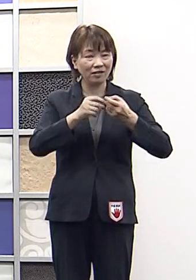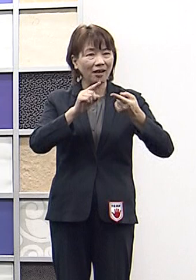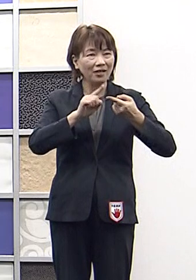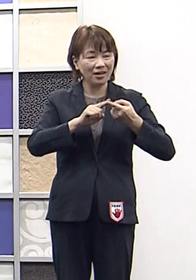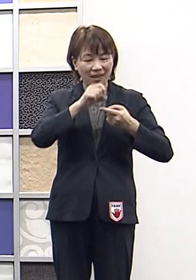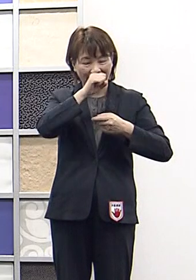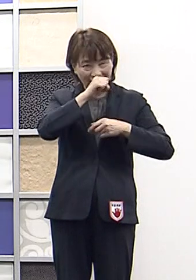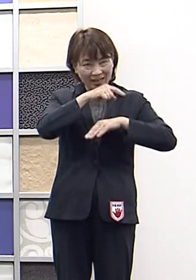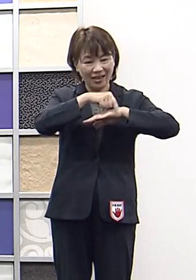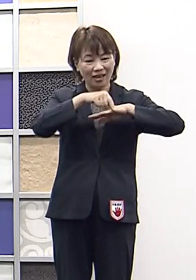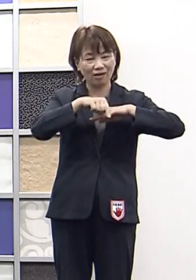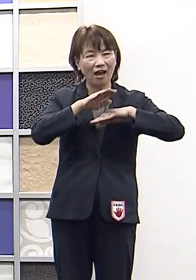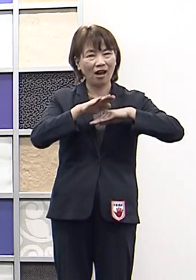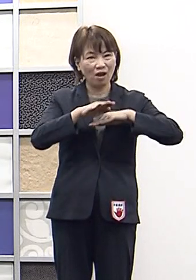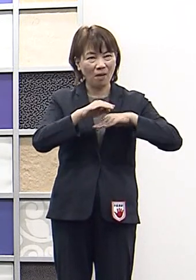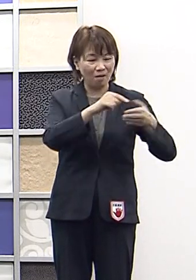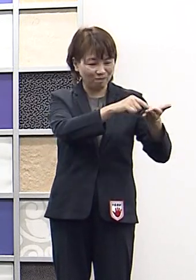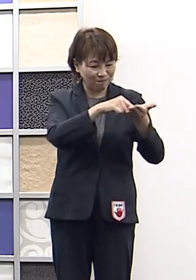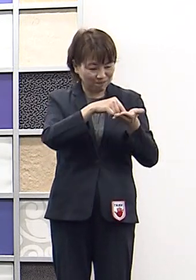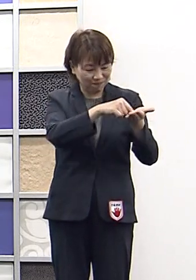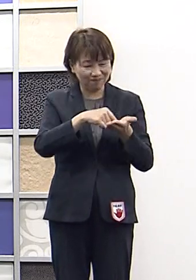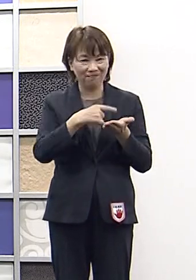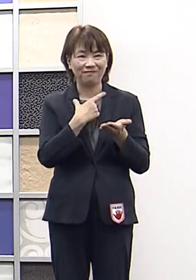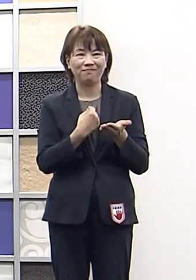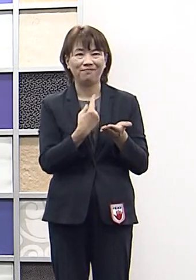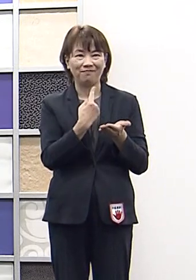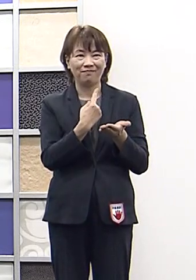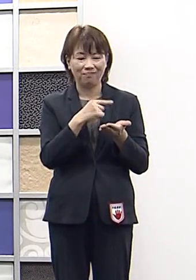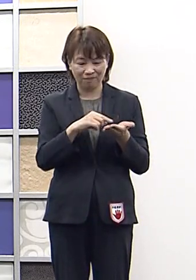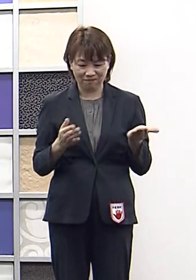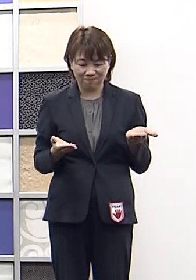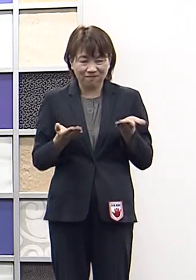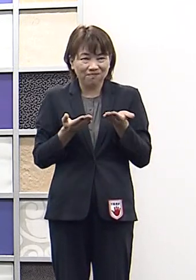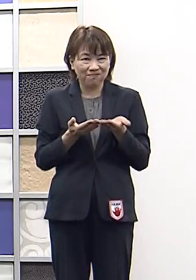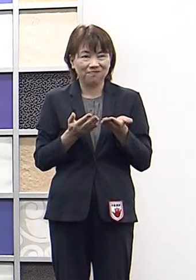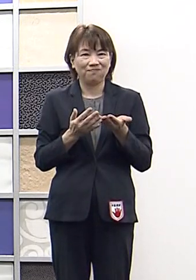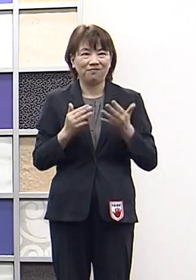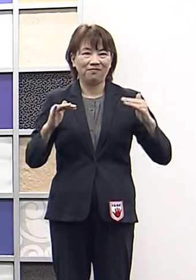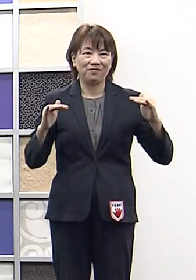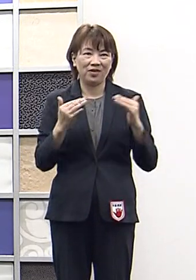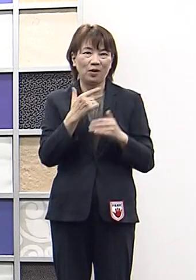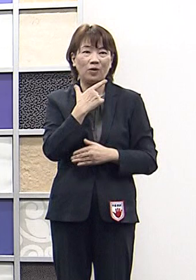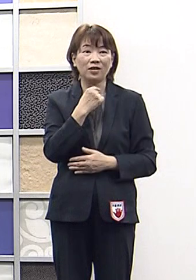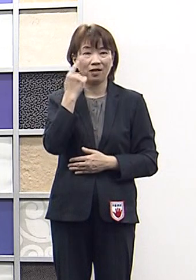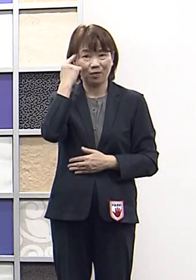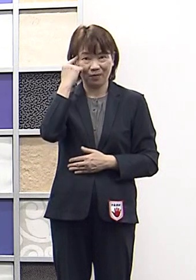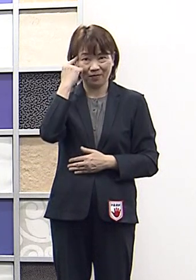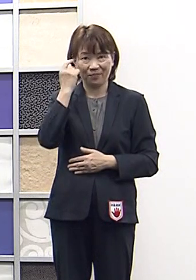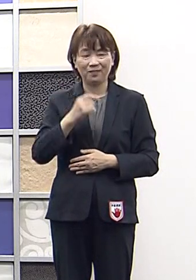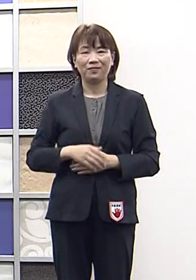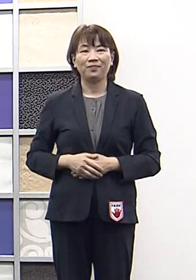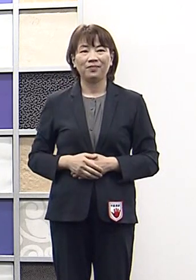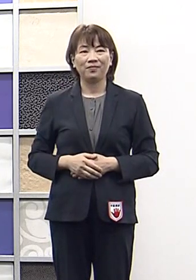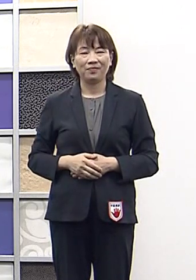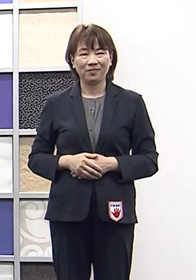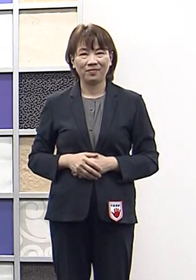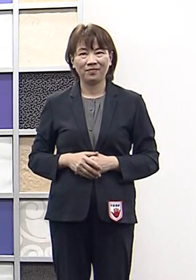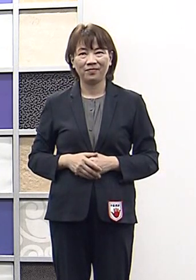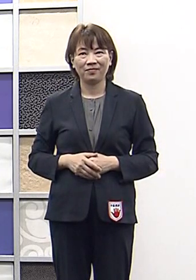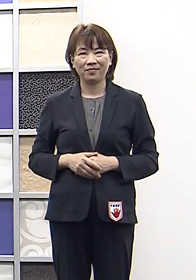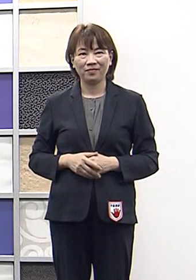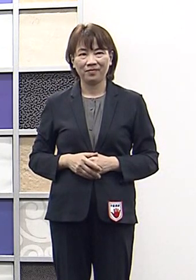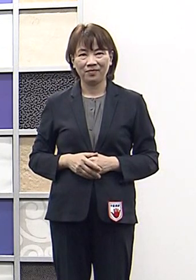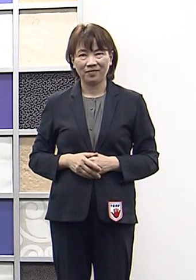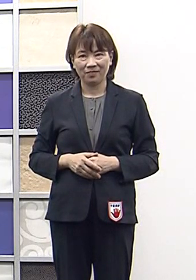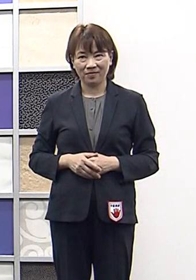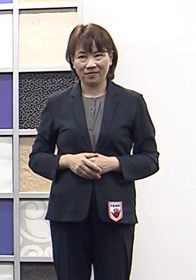いと、それをもとにまたいろいろこう議論をやっていきましょうというのは我々の一貫したスタンスです。